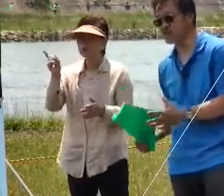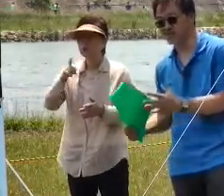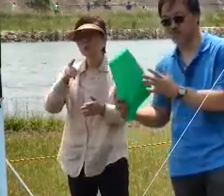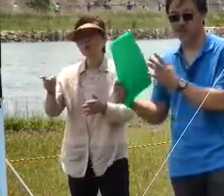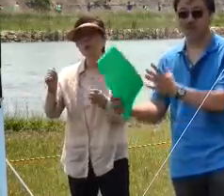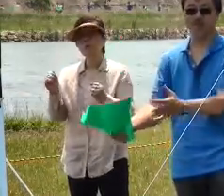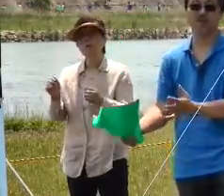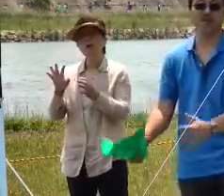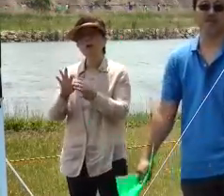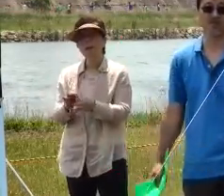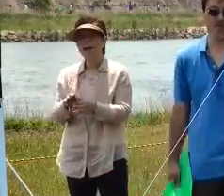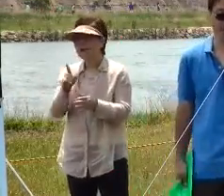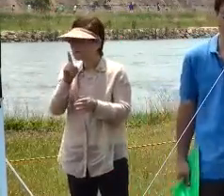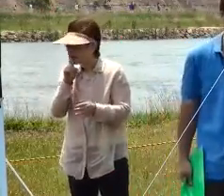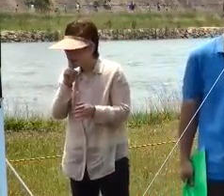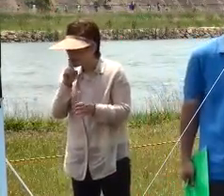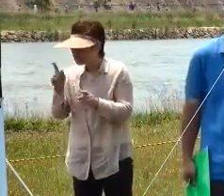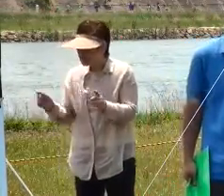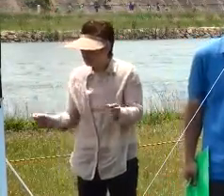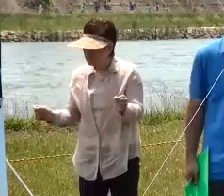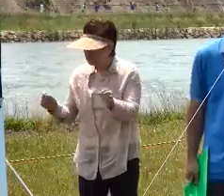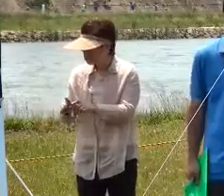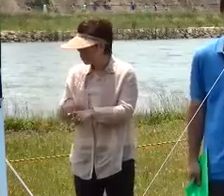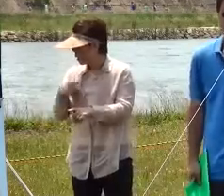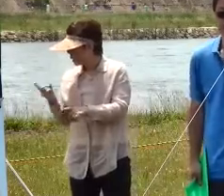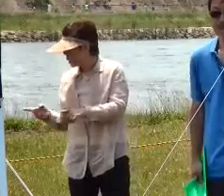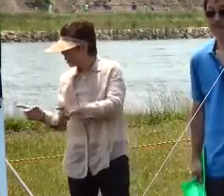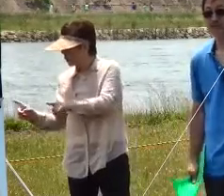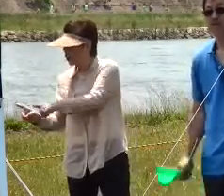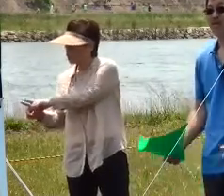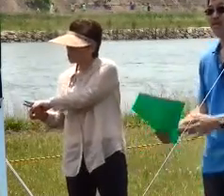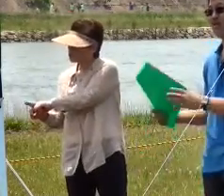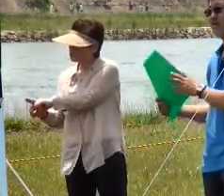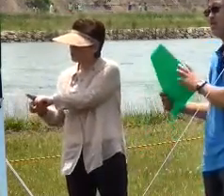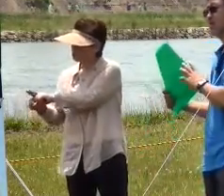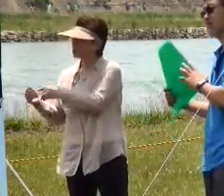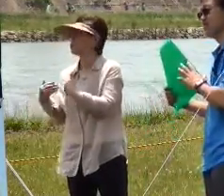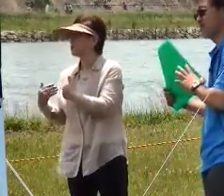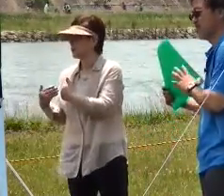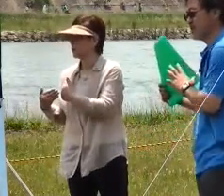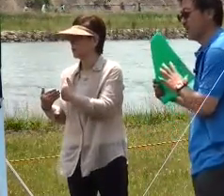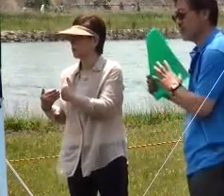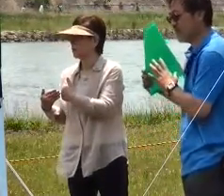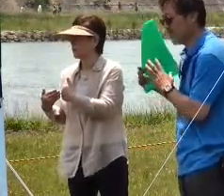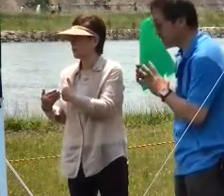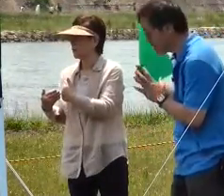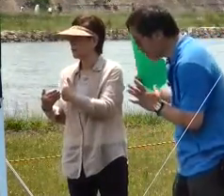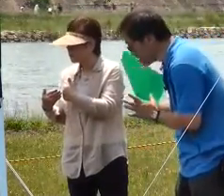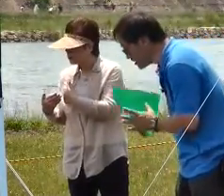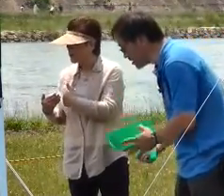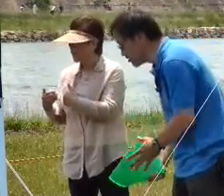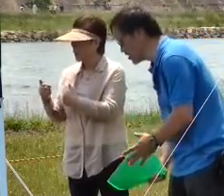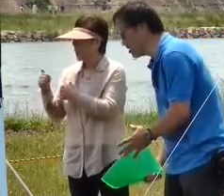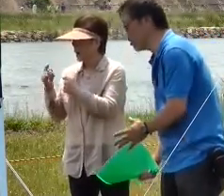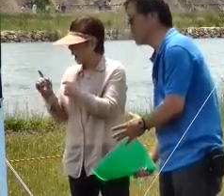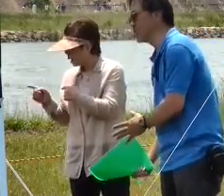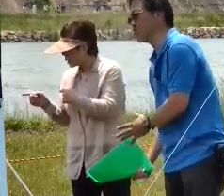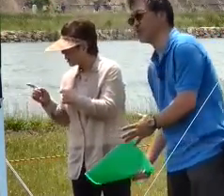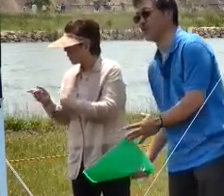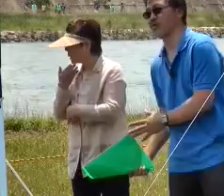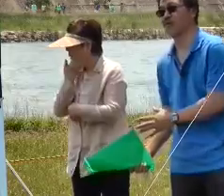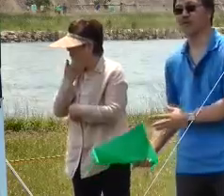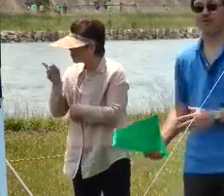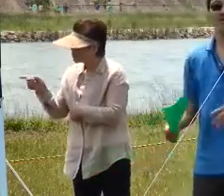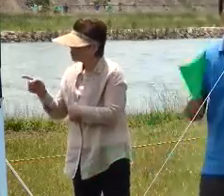黙ってその人のそばに行ってあげることです。 あなたは大切な人なんだ